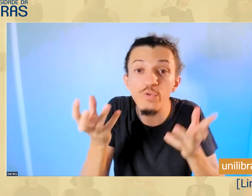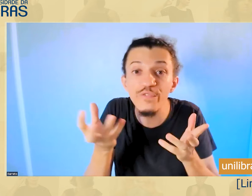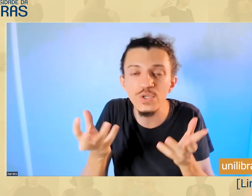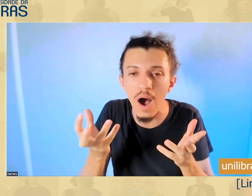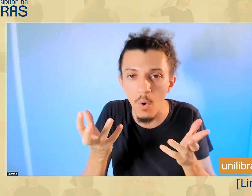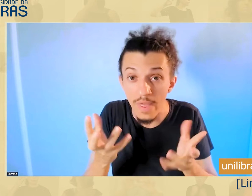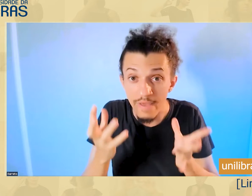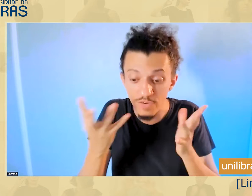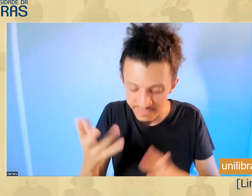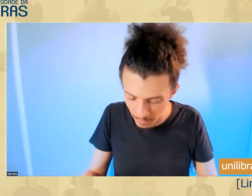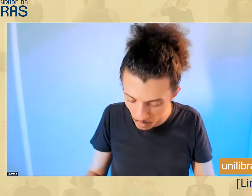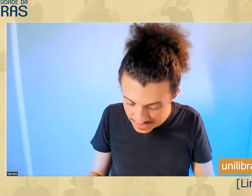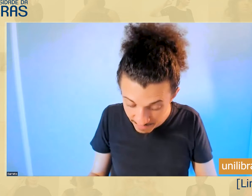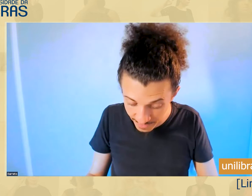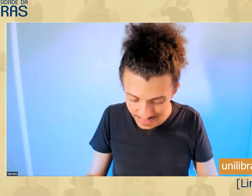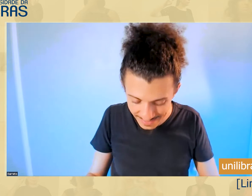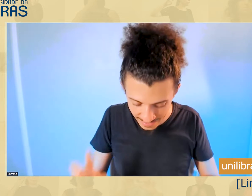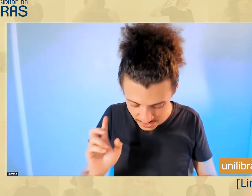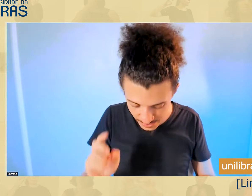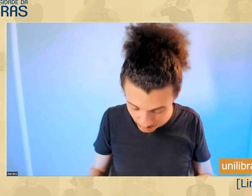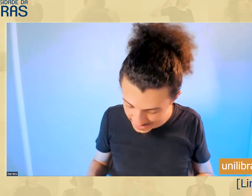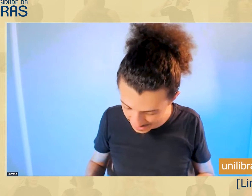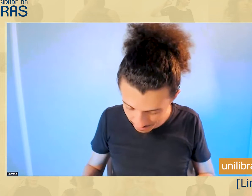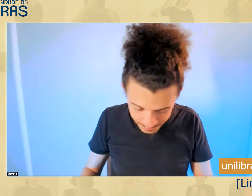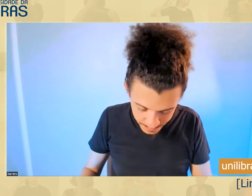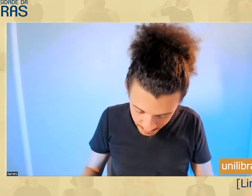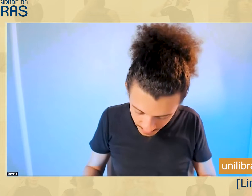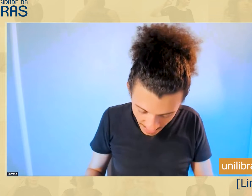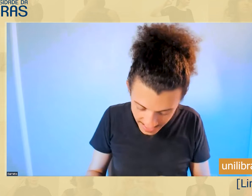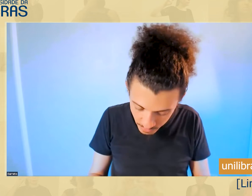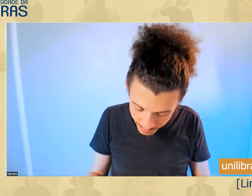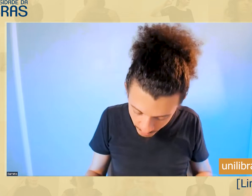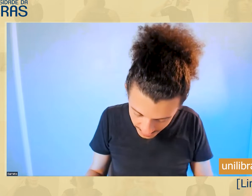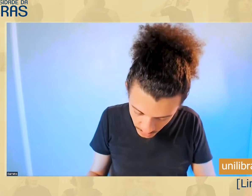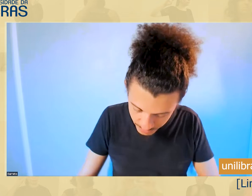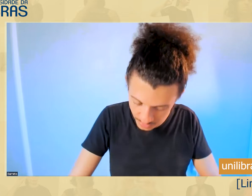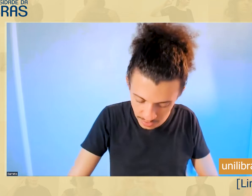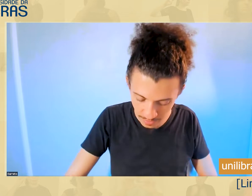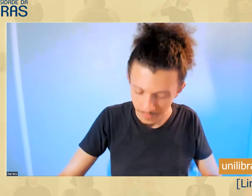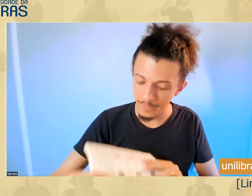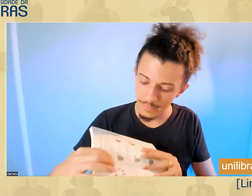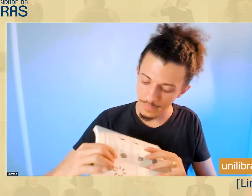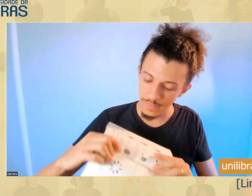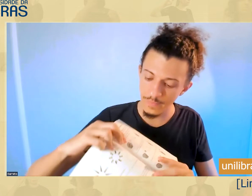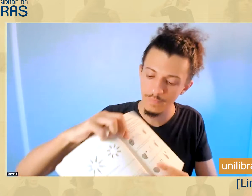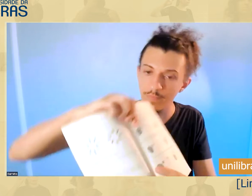icônico, é muito visual, você vai observando o detalhe disso. Por exemplo, essa configuração de mão aqui, ó,